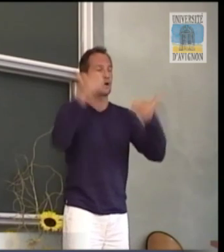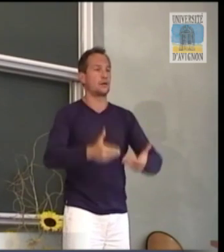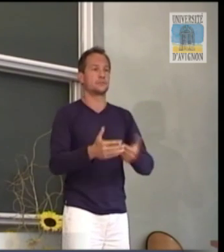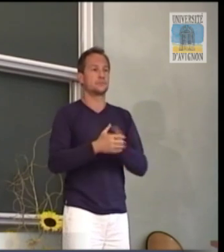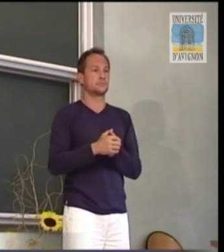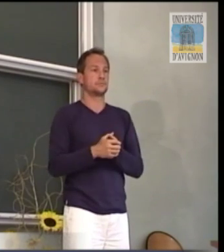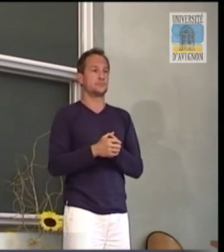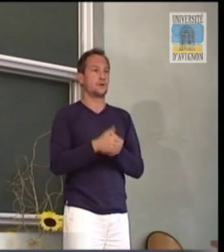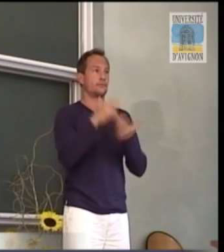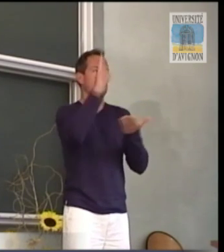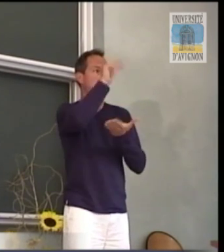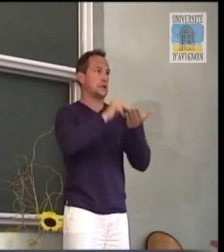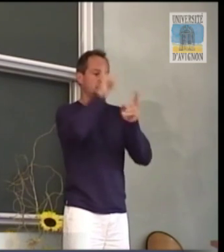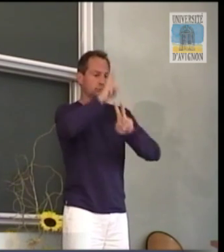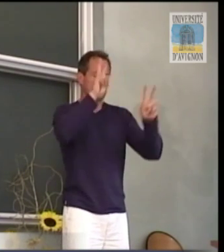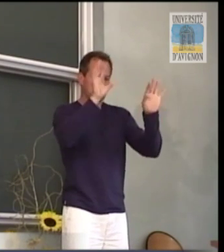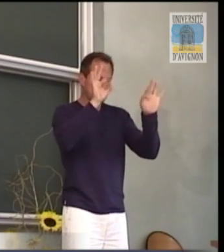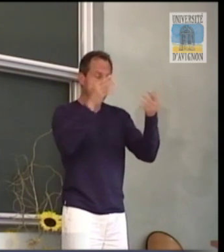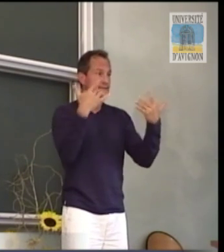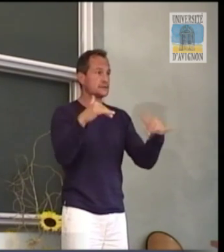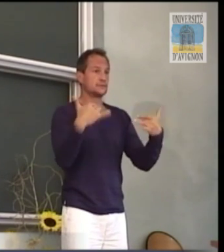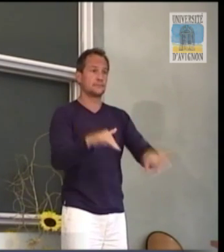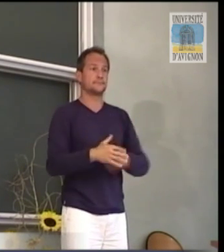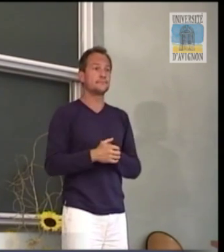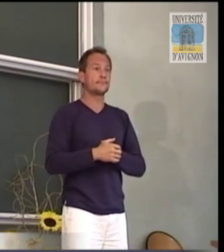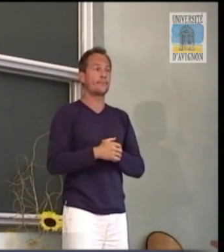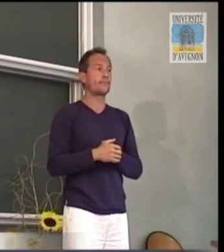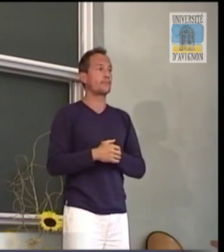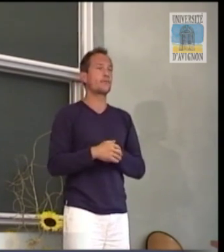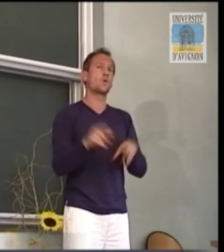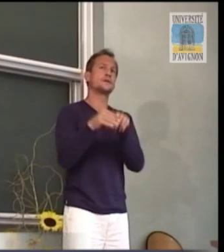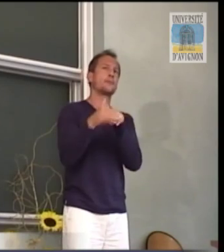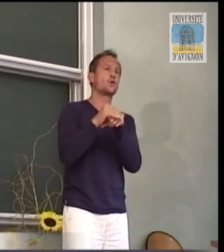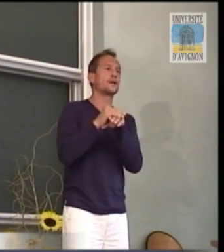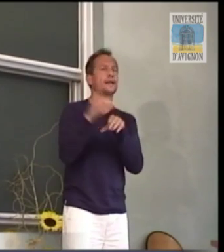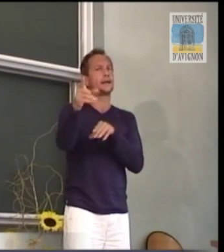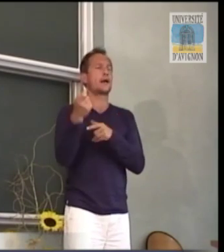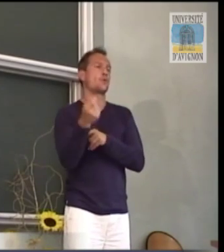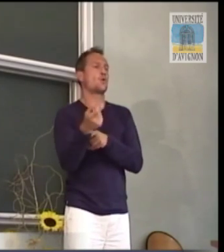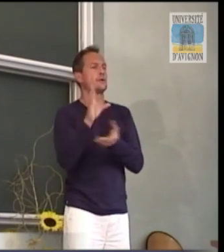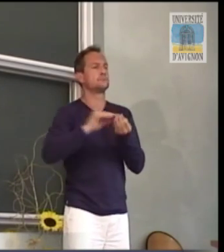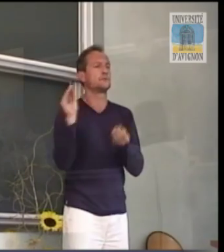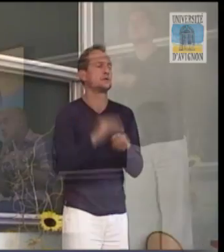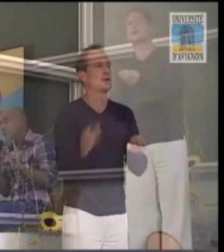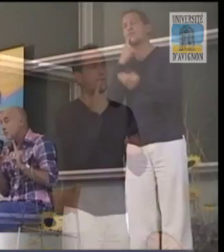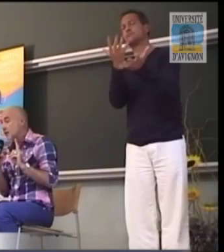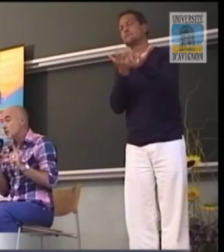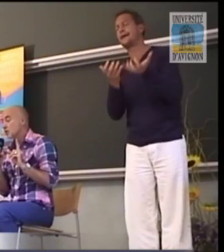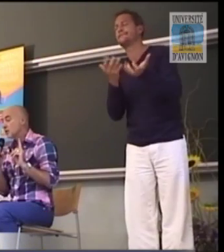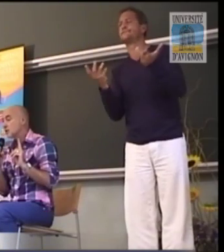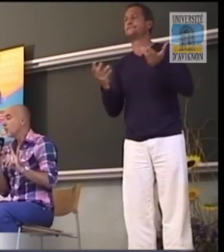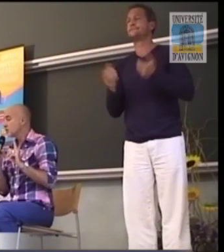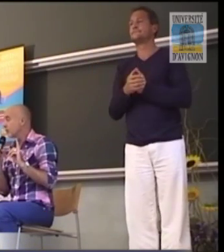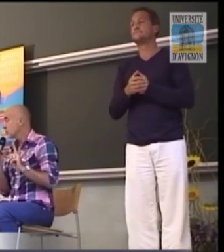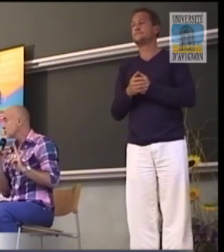est très entretenue par les politiques, n'est-ce pas ? Qui sont un peu dans le racolage émotionnel. Pas tous. Il y a des gens